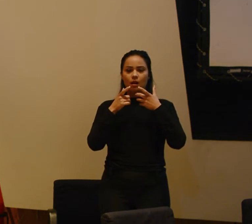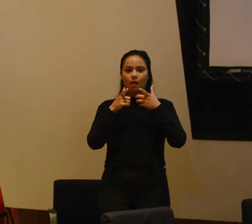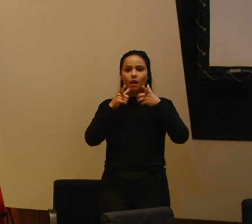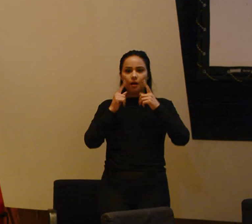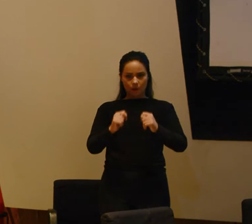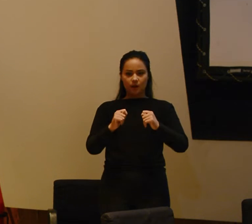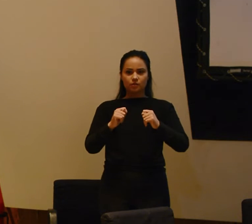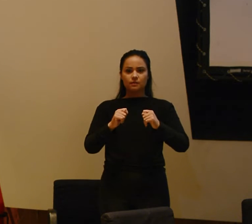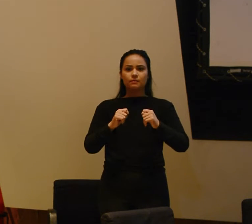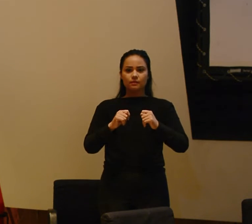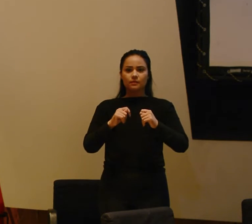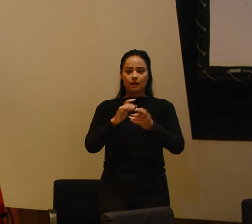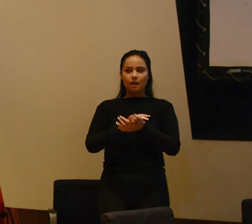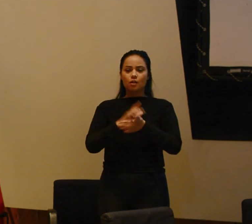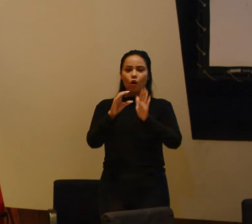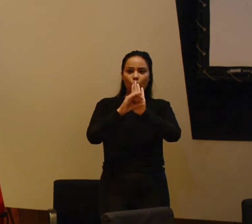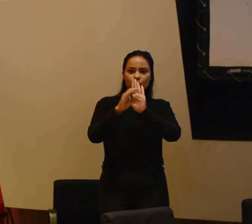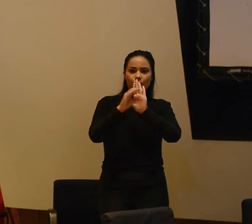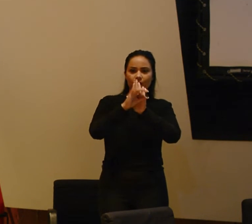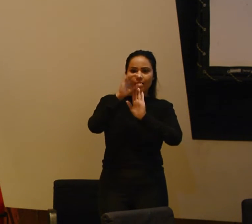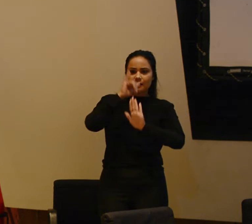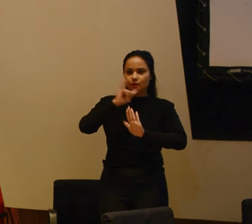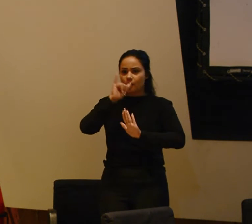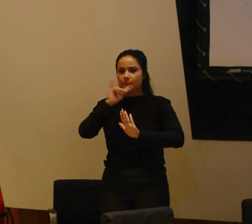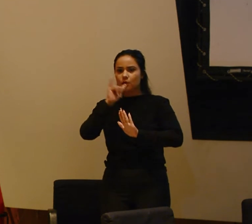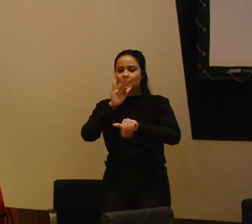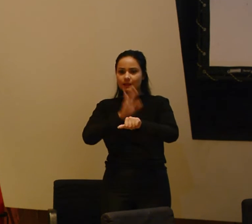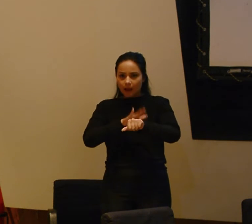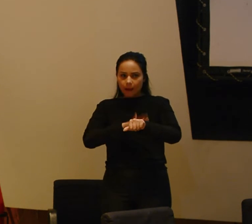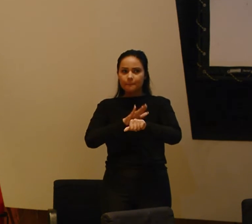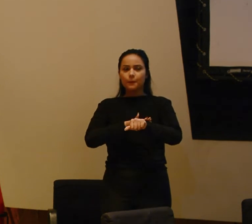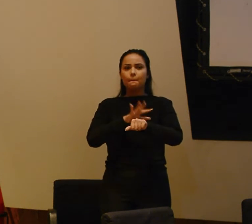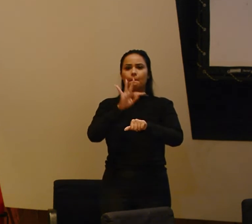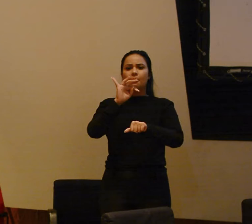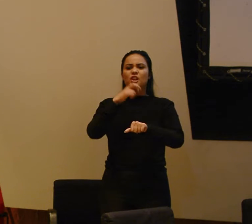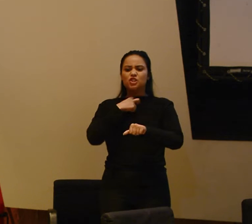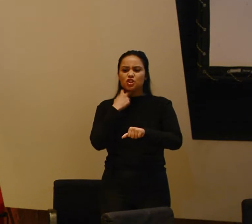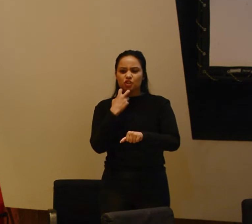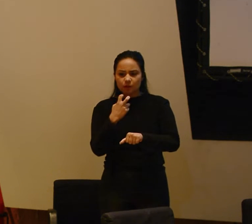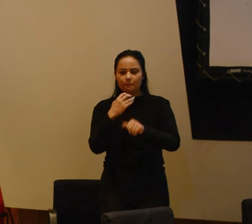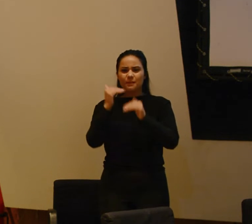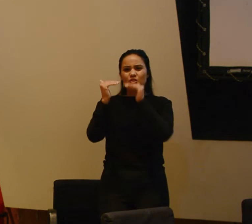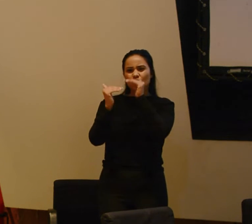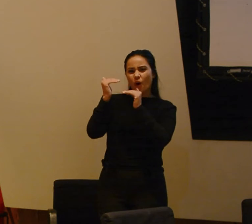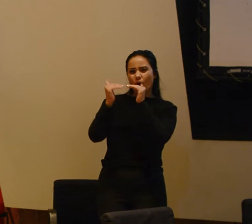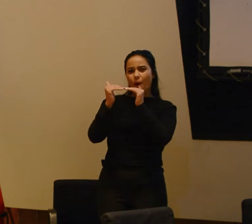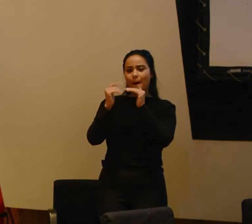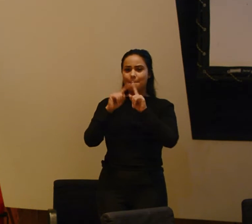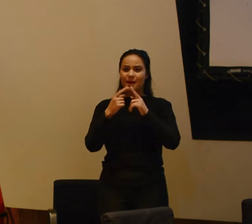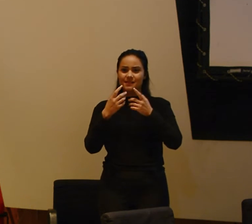parâmetros acústicos para decodificar as informações, como tempo, timbre, tom. Porém, a música